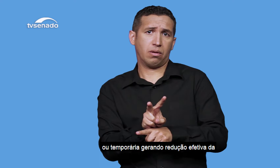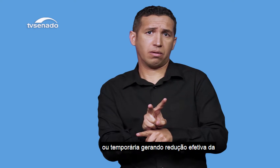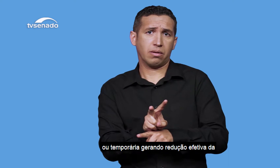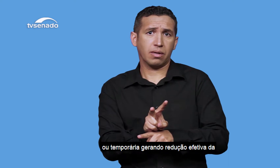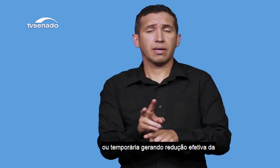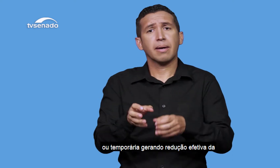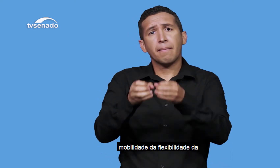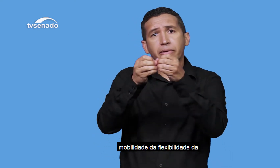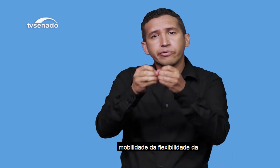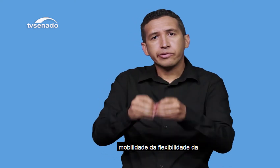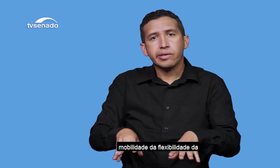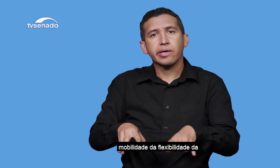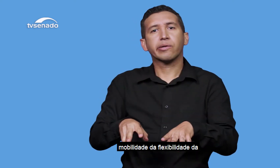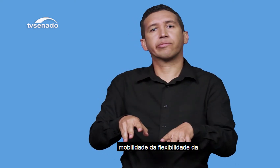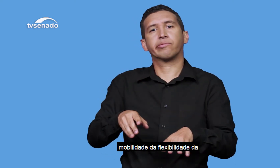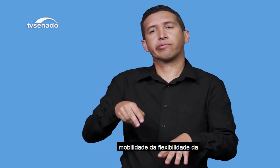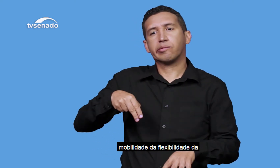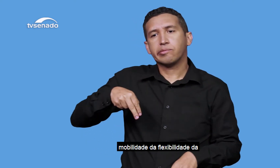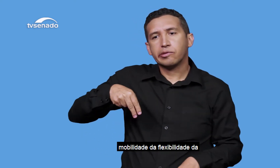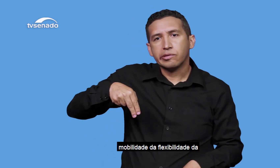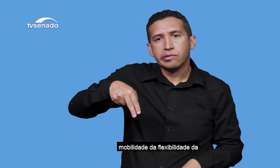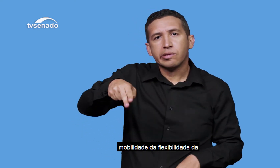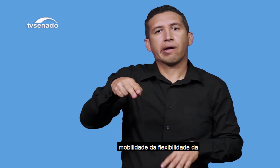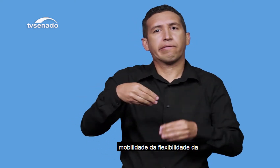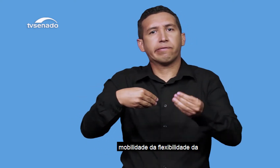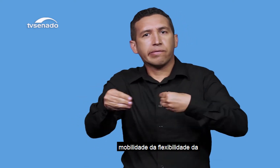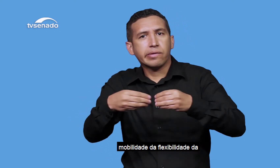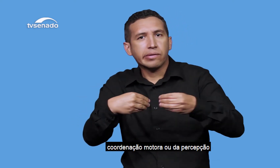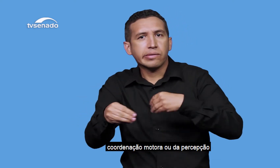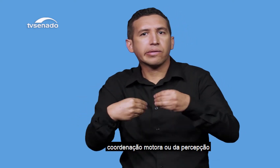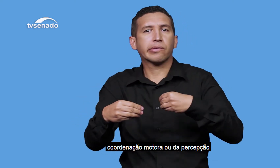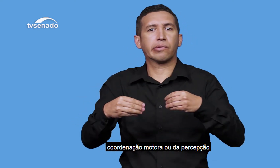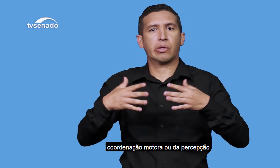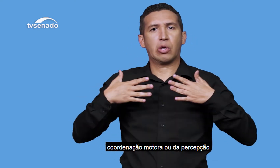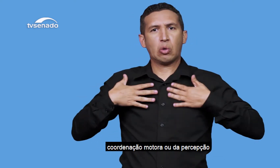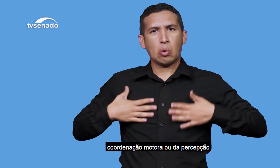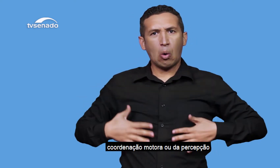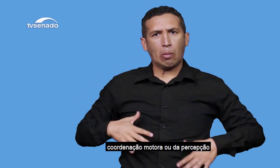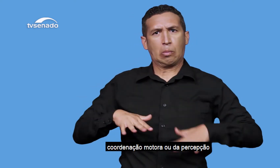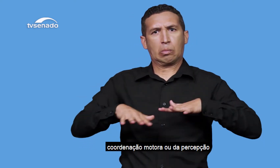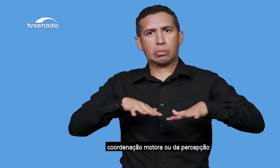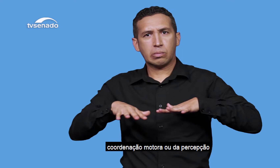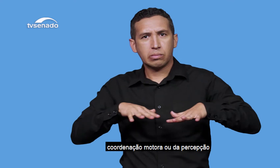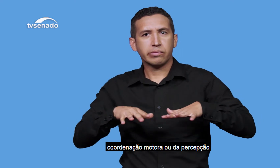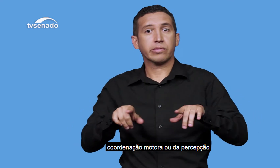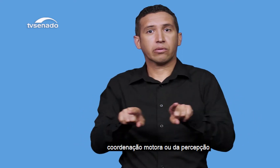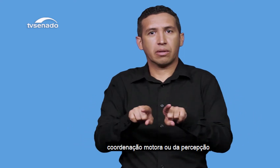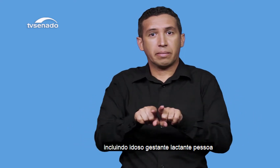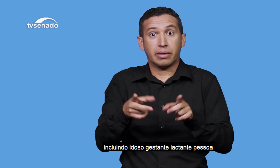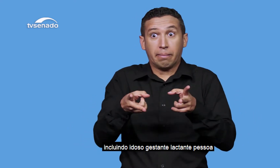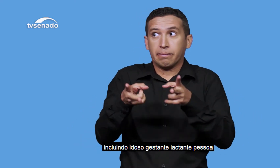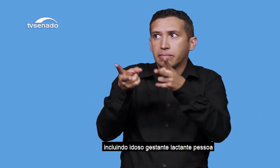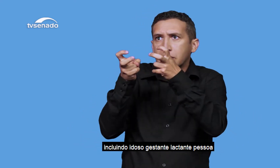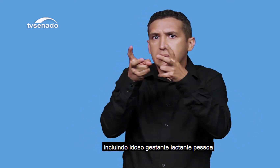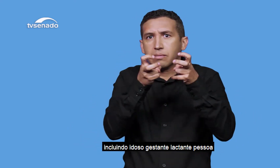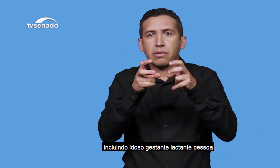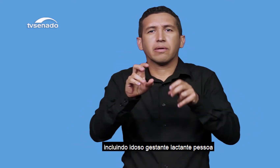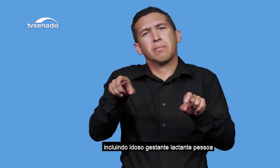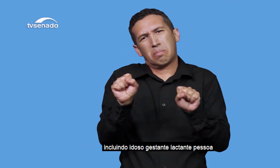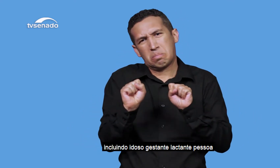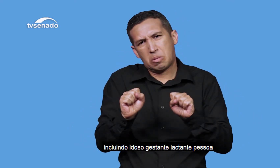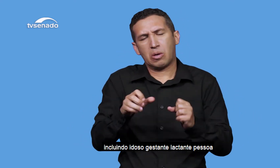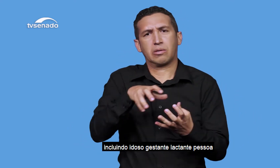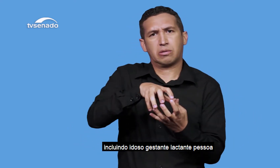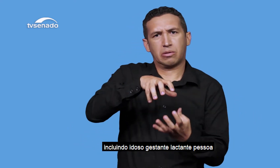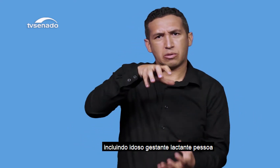efetiva da mobilidade da flexibilidade da coordenação motora ou da percepção incluindo